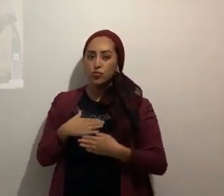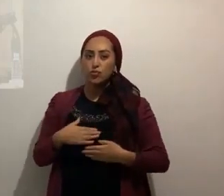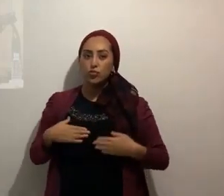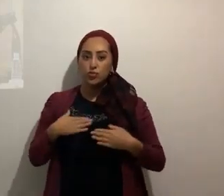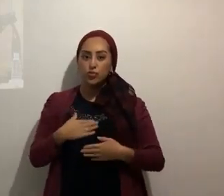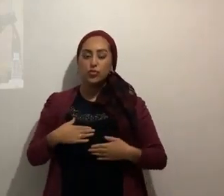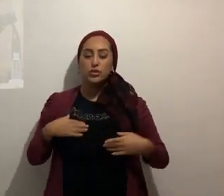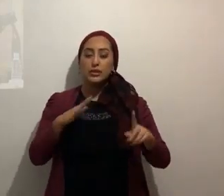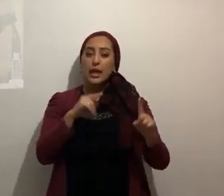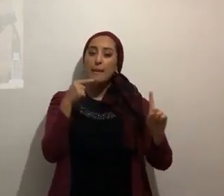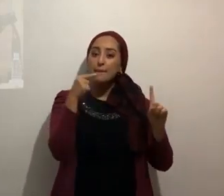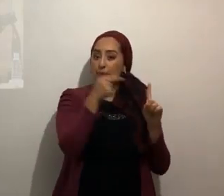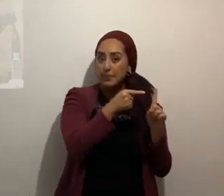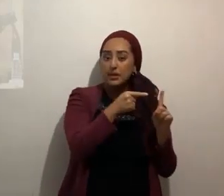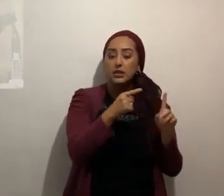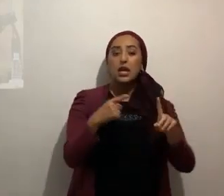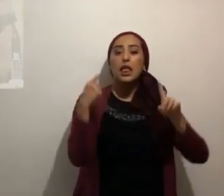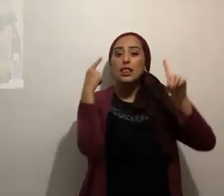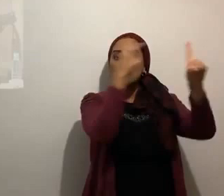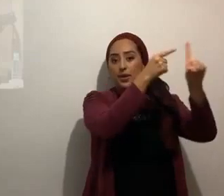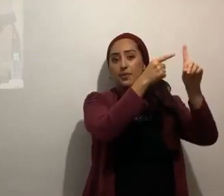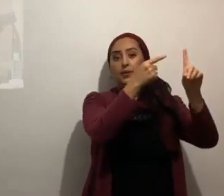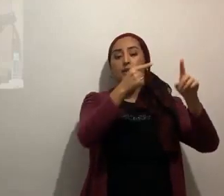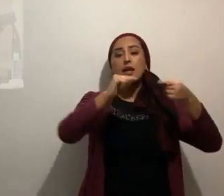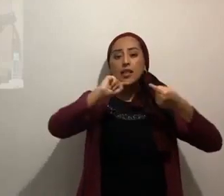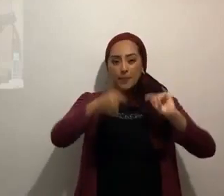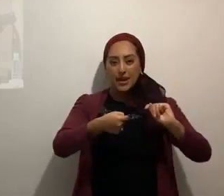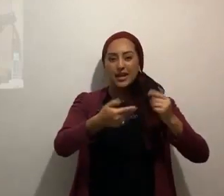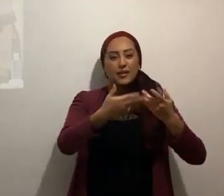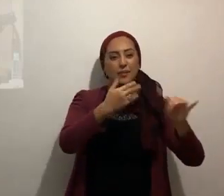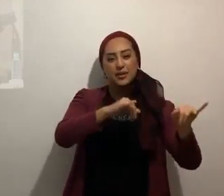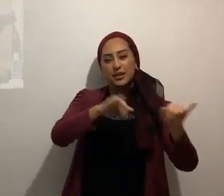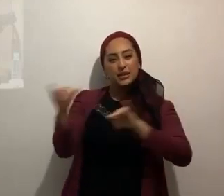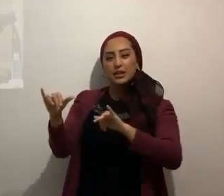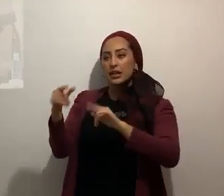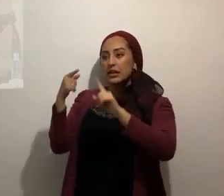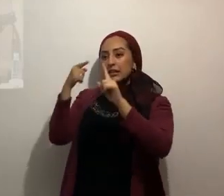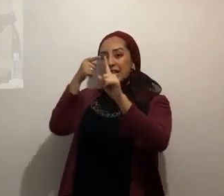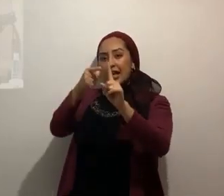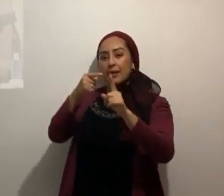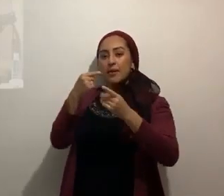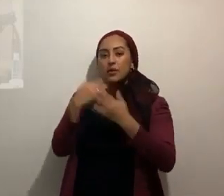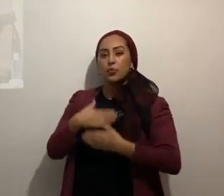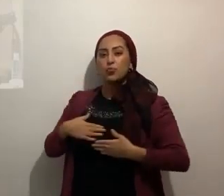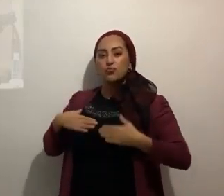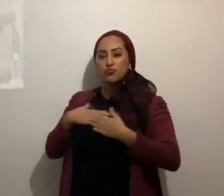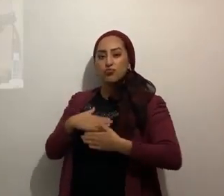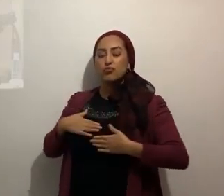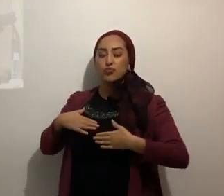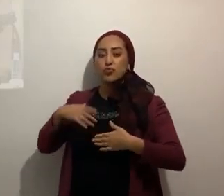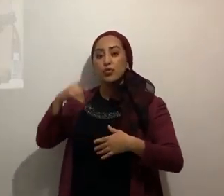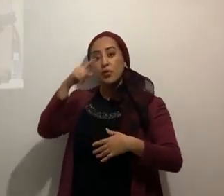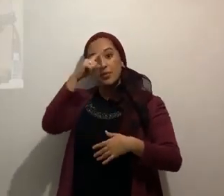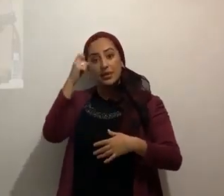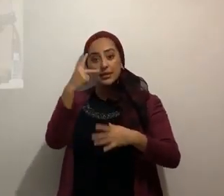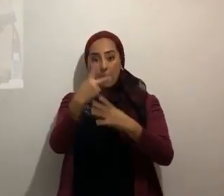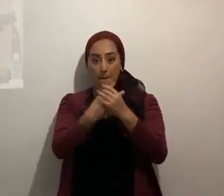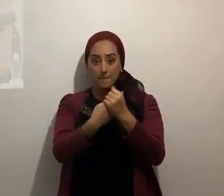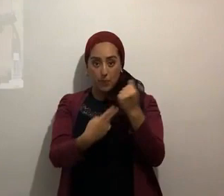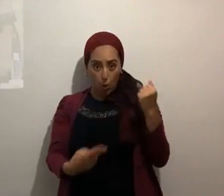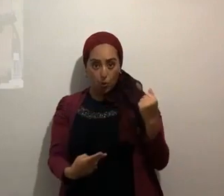Su propósito, o el propósito del dolor es parecido al del placer, porque